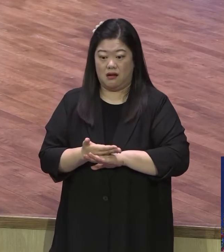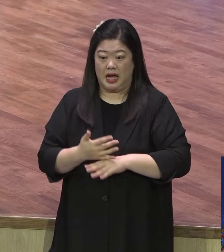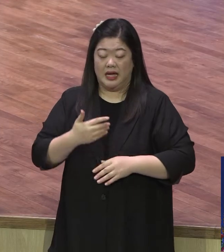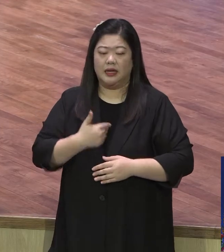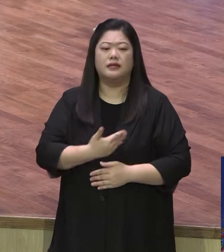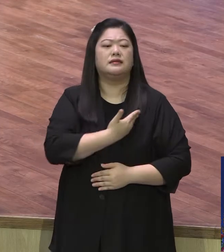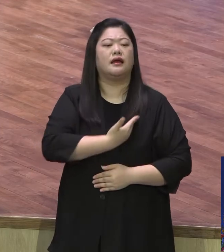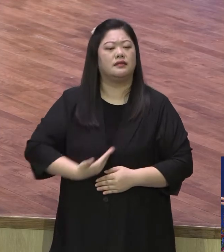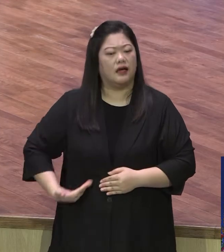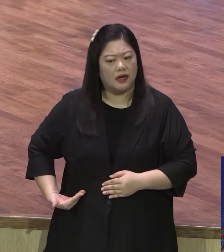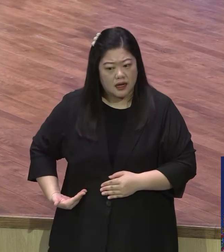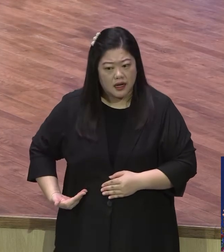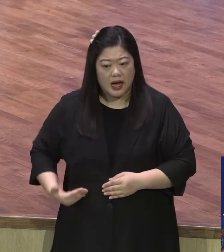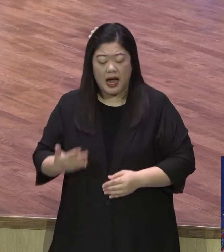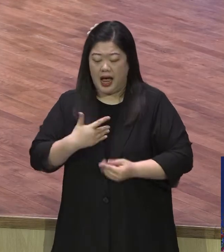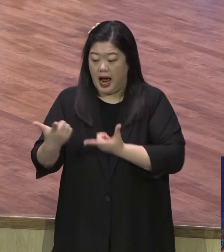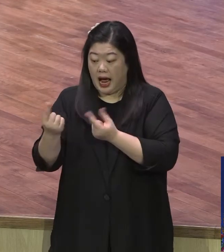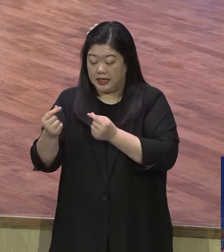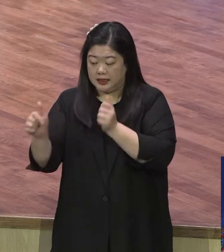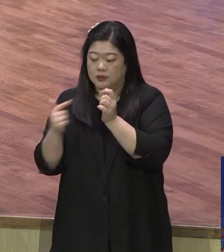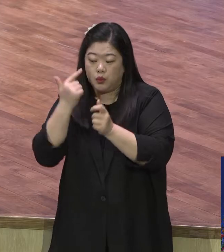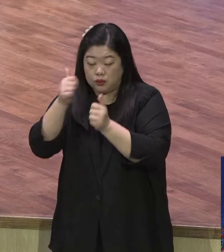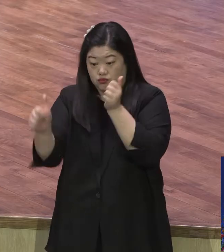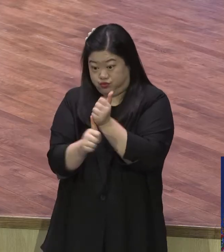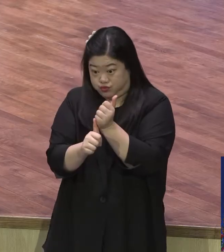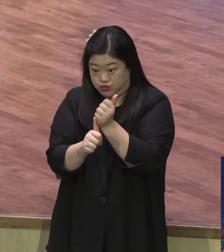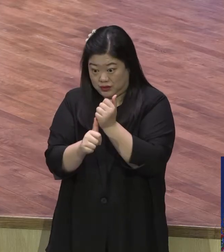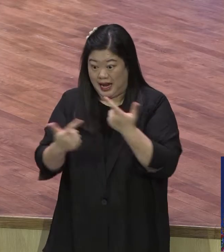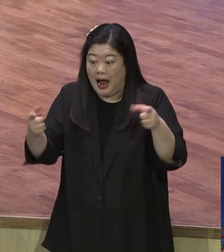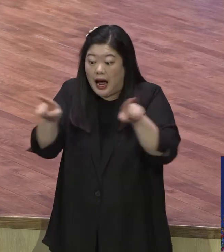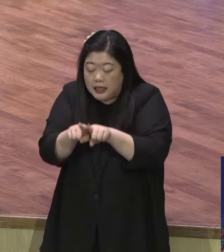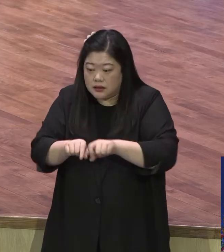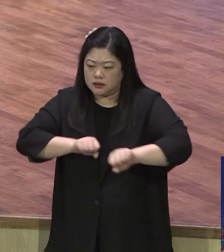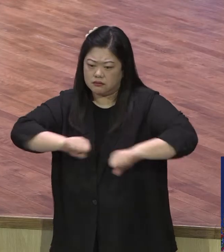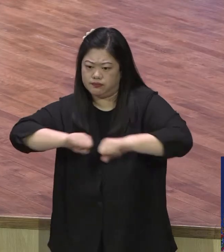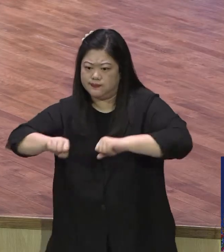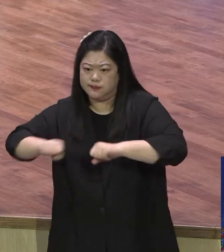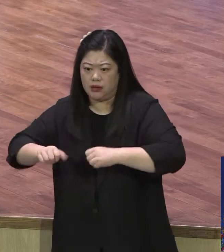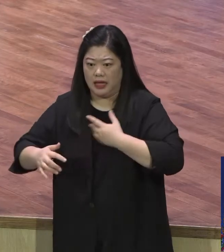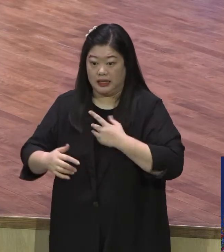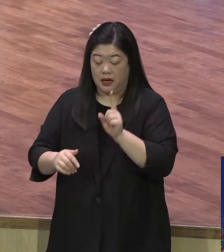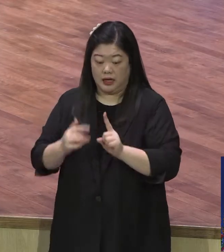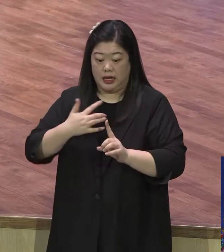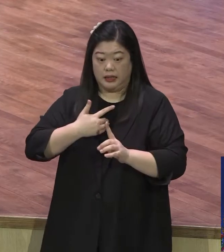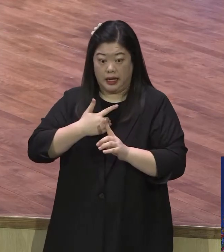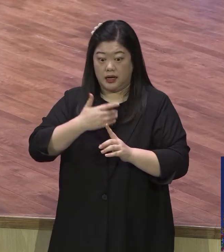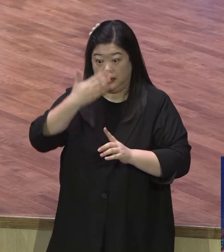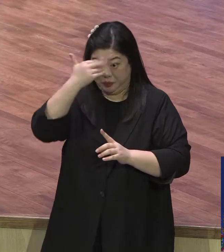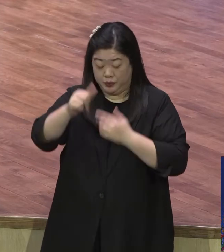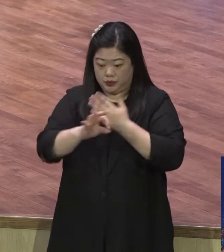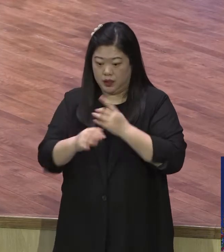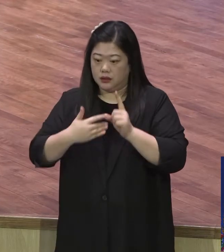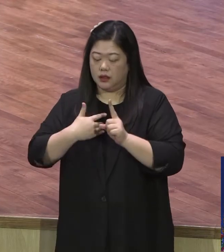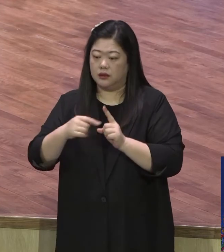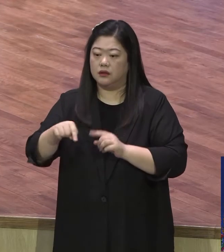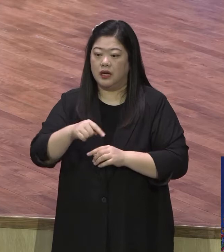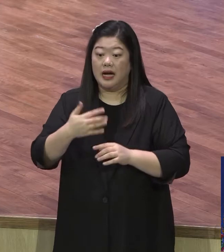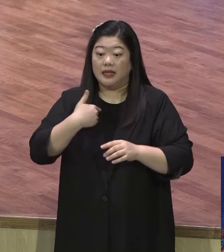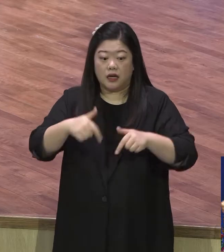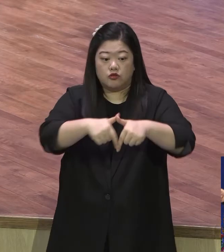다 제자들이 전부 현장에서 다 뛰고 있잖아 그렇죠 그렇게 해야 그게 정상이지 내가 지금 고잘 매주 구형 예배